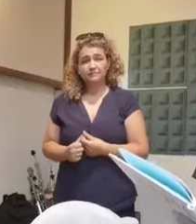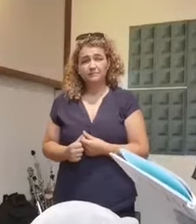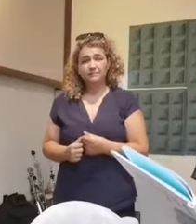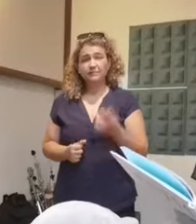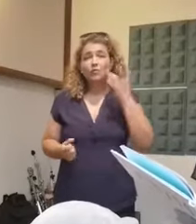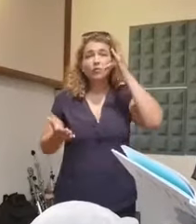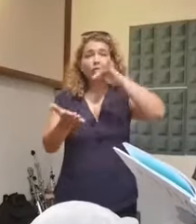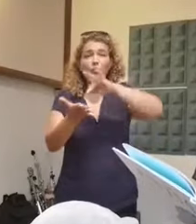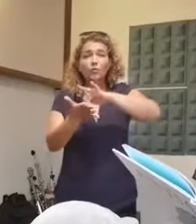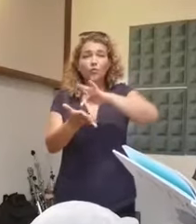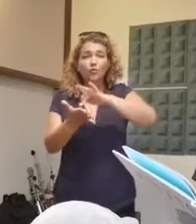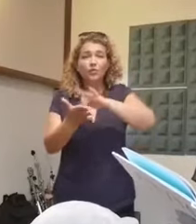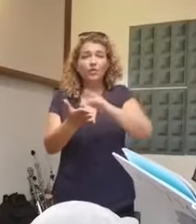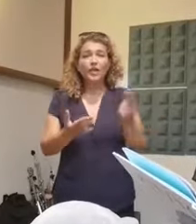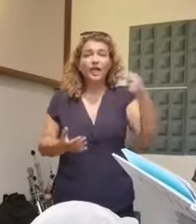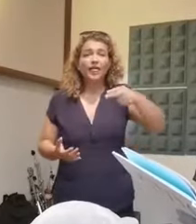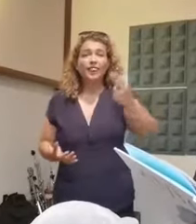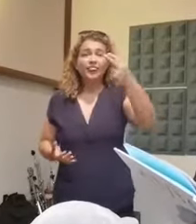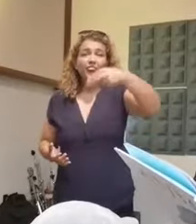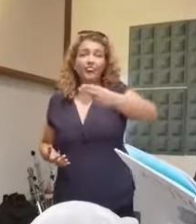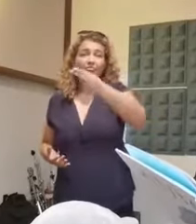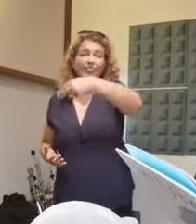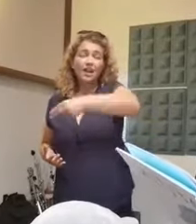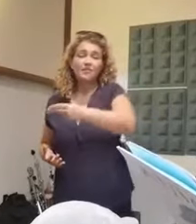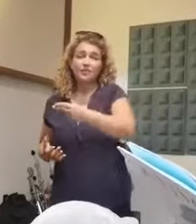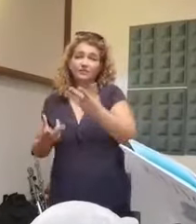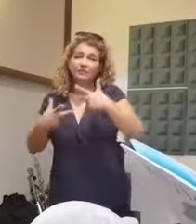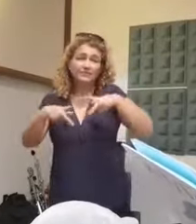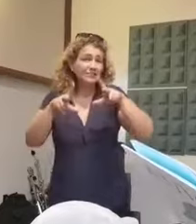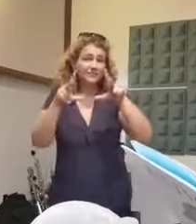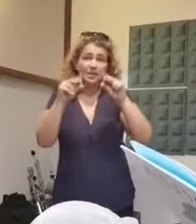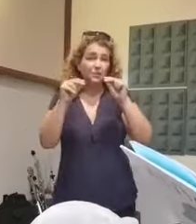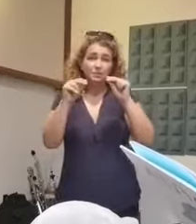Un día, Delfín acabó con todo lo que sufría.